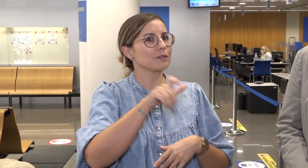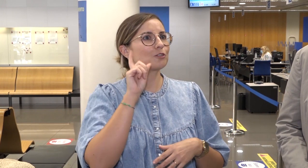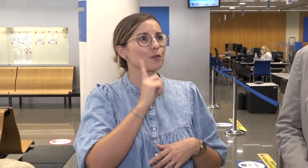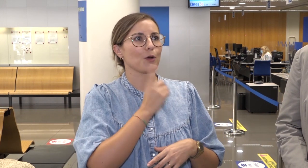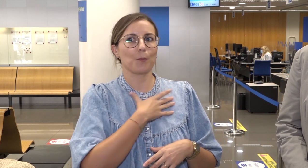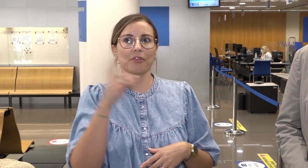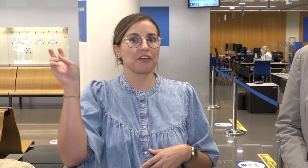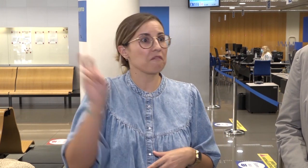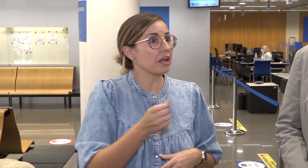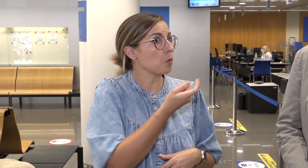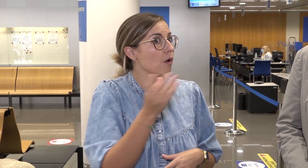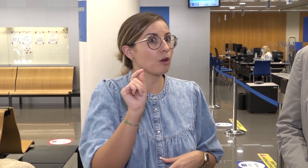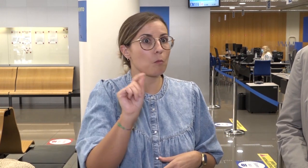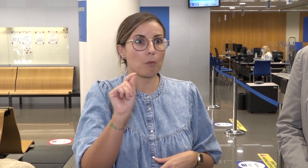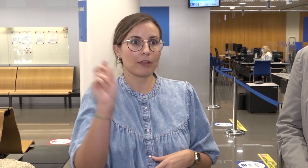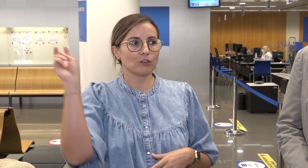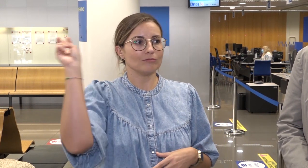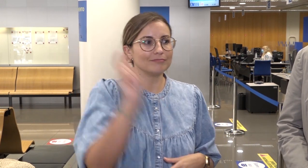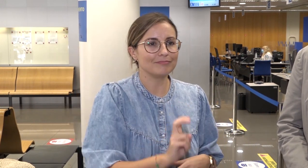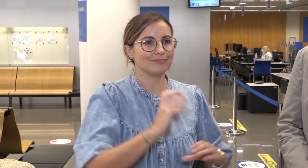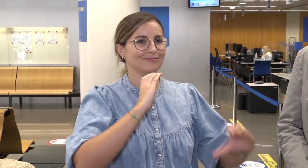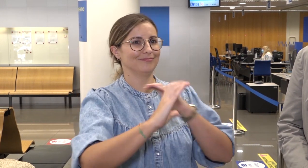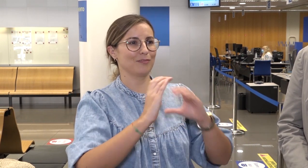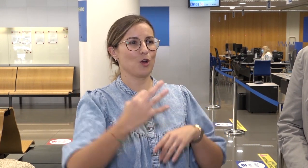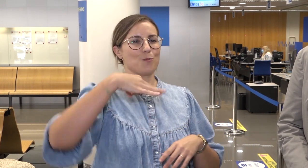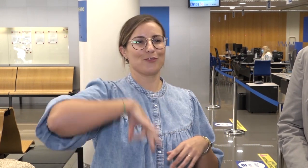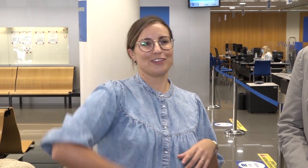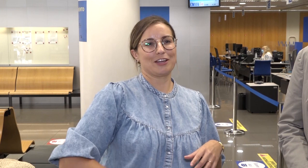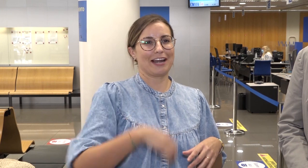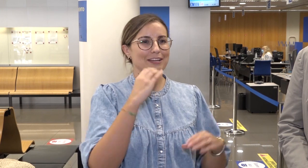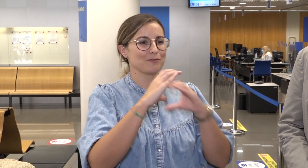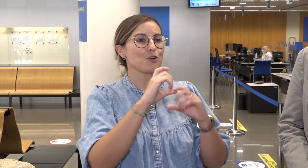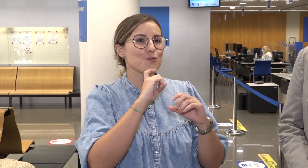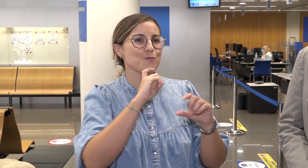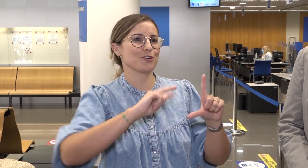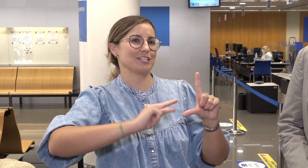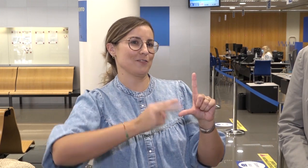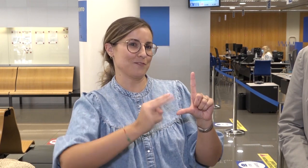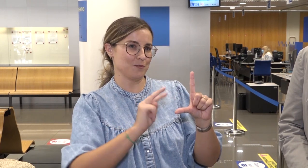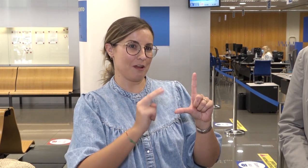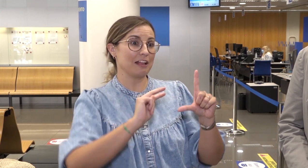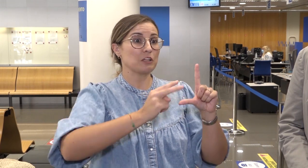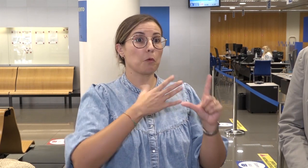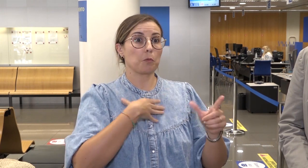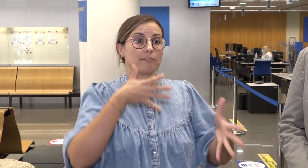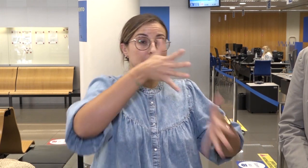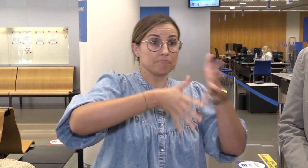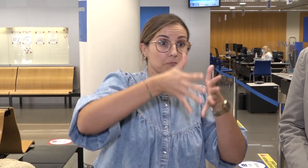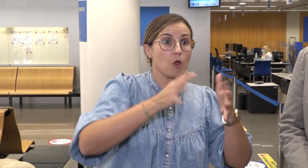el resto de personas. Entonces, gracias a este sistema, al Svisual, podemos venir y comunicarnos con una intérprete de lengua de